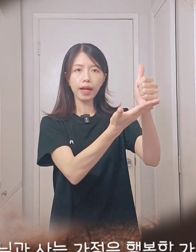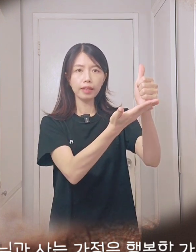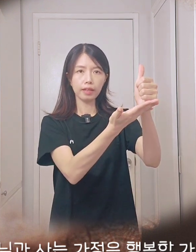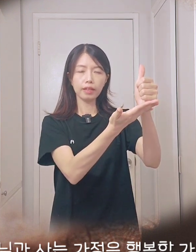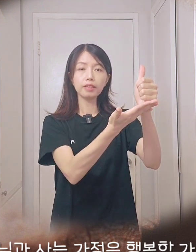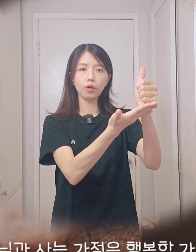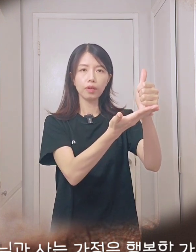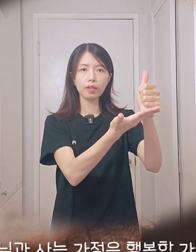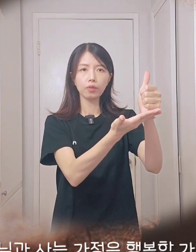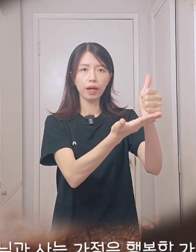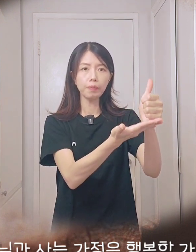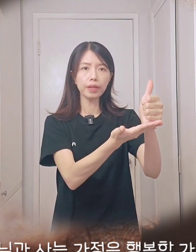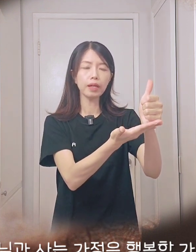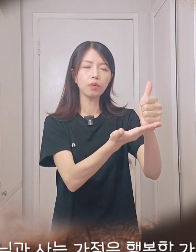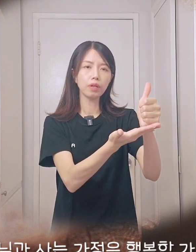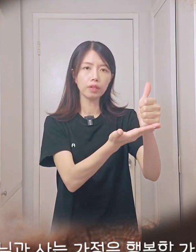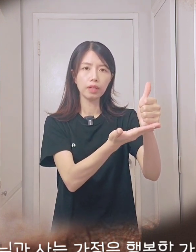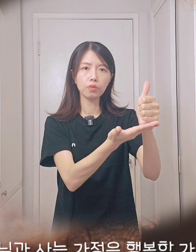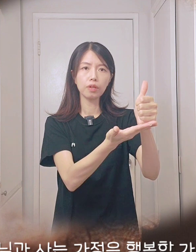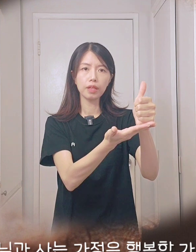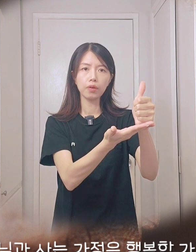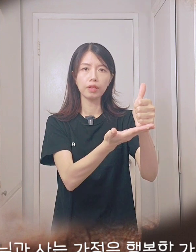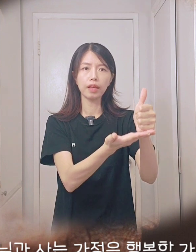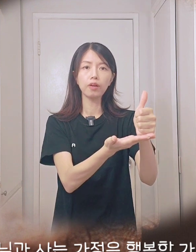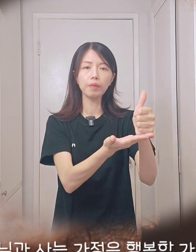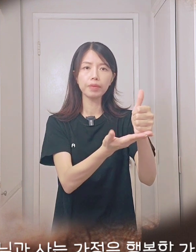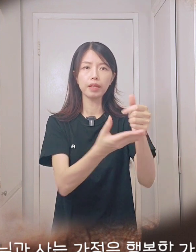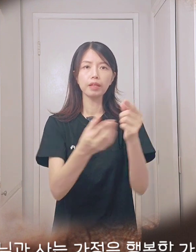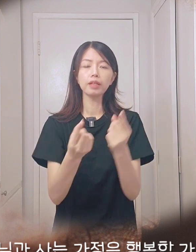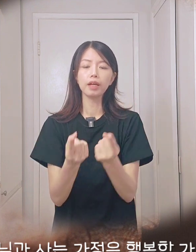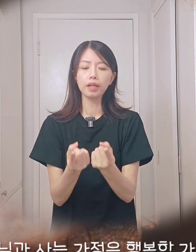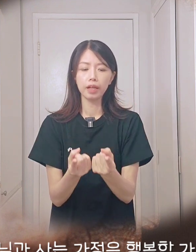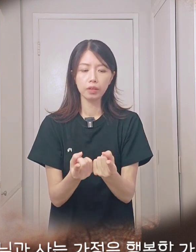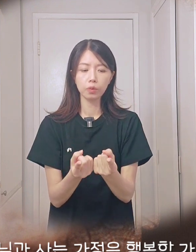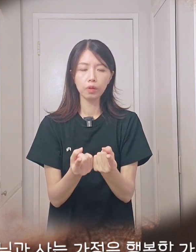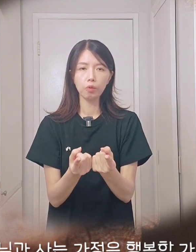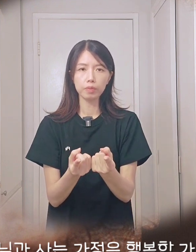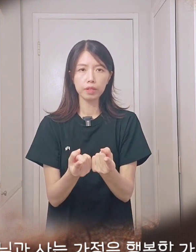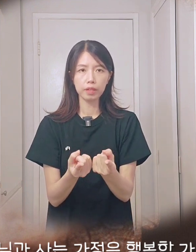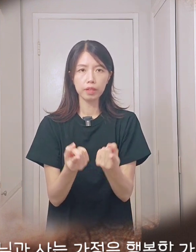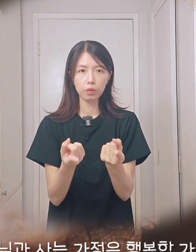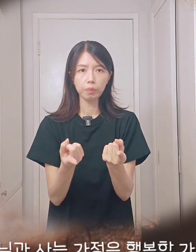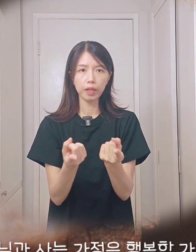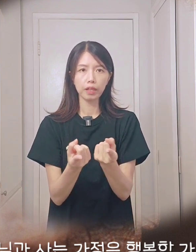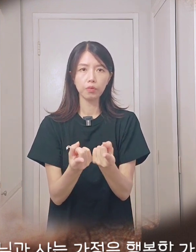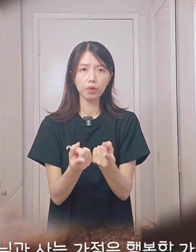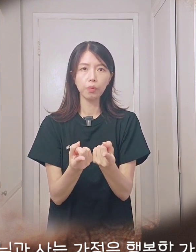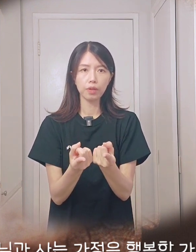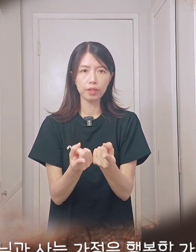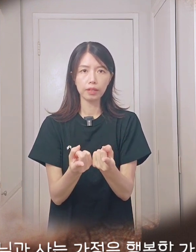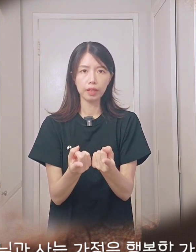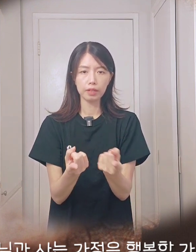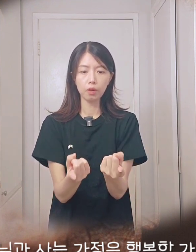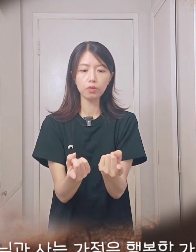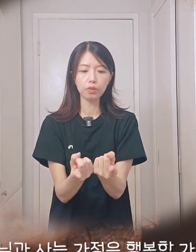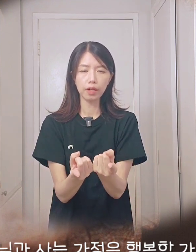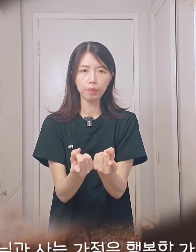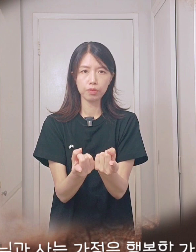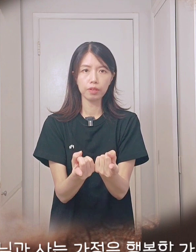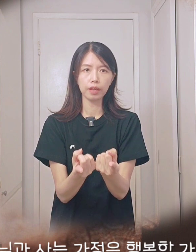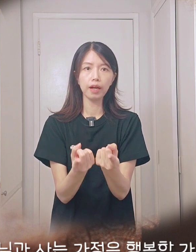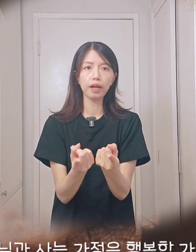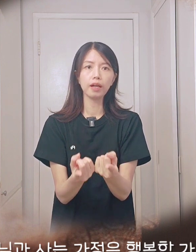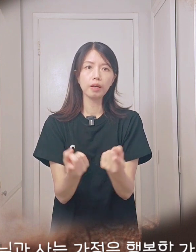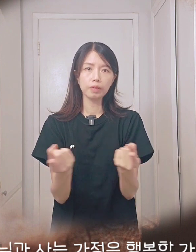예수님과 사는 그 전에 저는 함께라고 하는 뜻의 수어를 사용했는데요. 함께는 양손 검지를 손바닥에 위로 보이는 상태에서